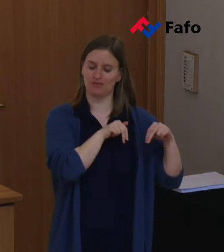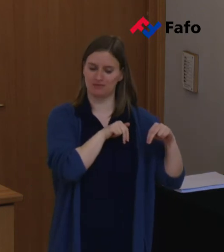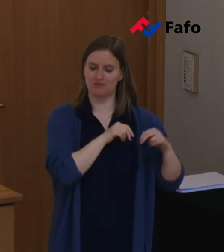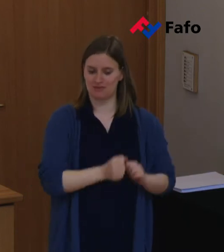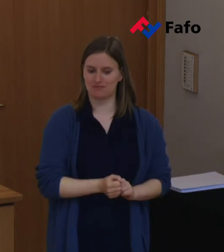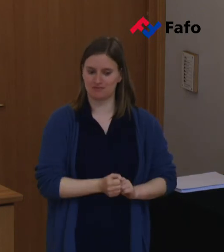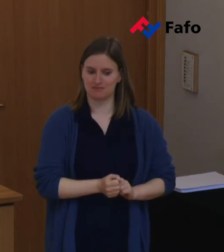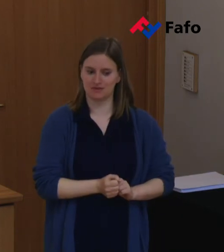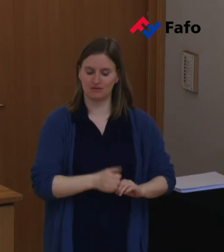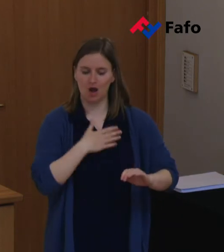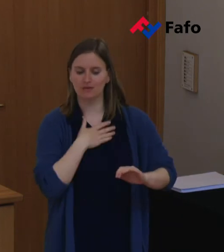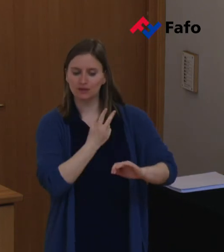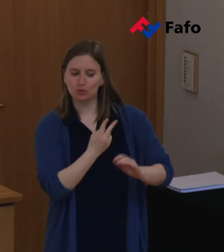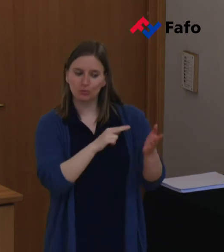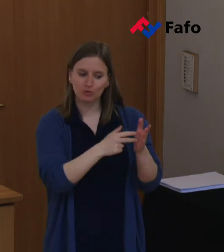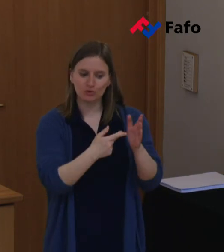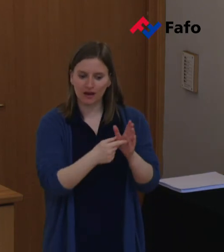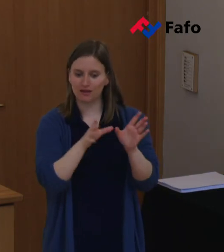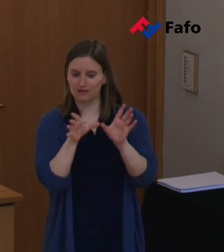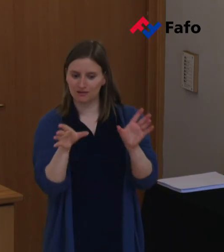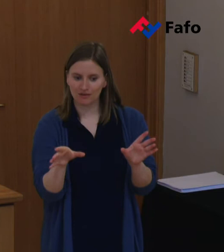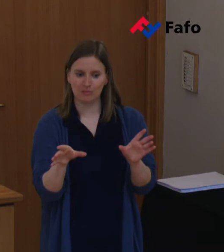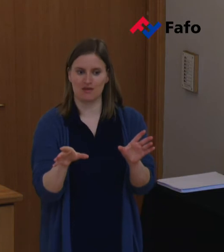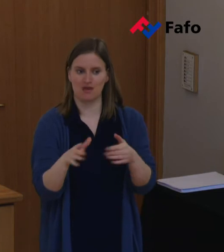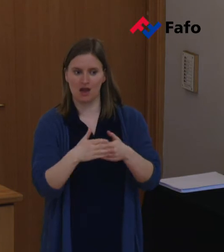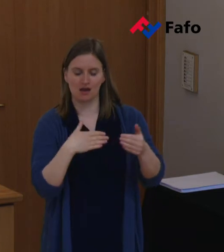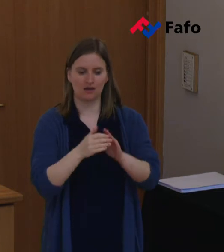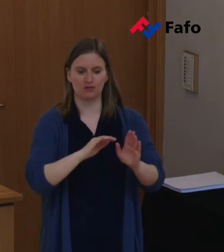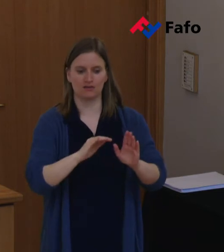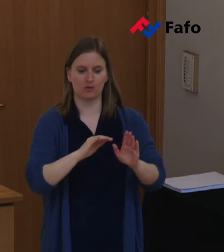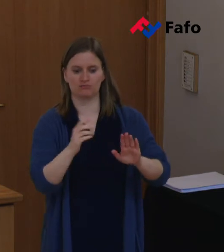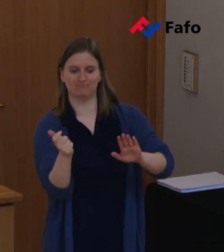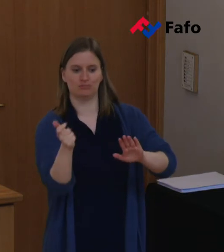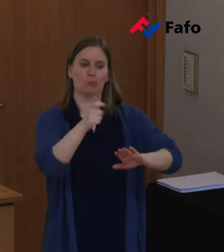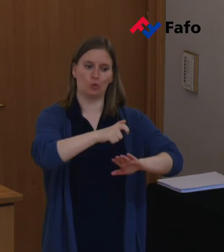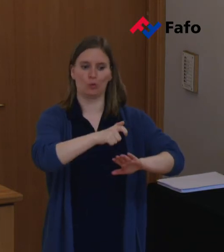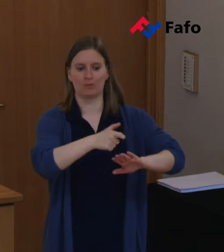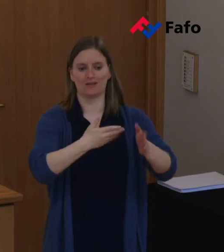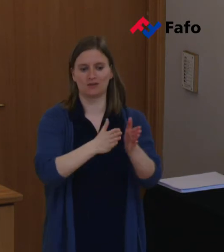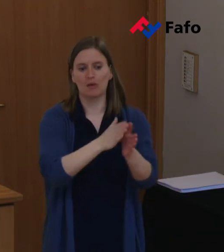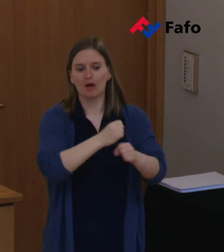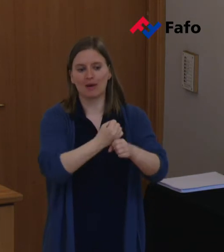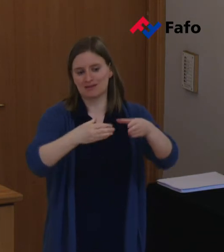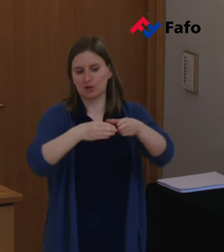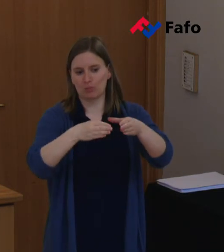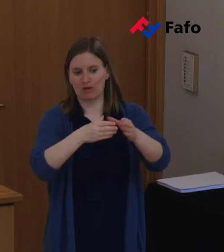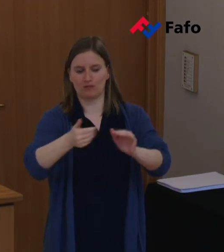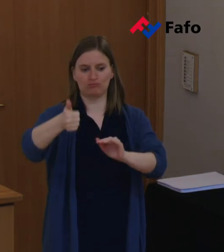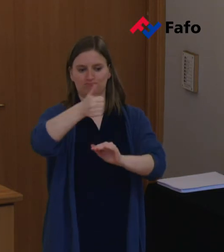Vi hadde disse to prosjektene, men vi lagde en liten overbygning ved et samarbeidsgruppe på